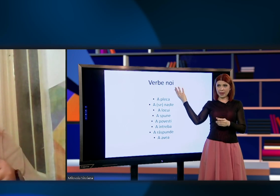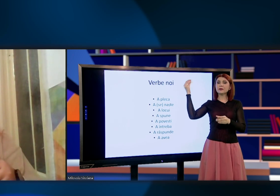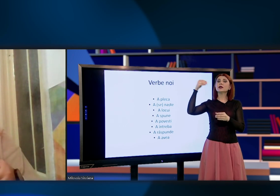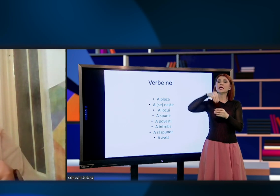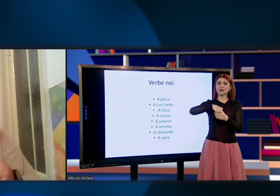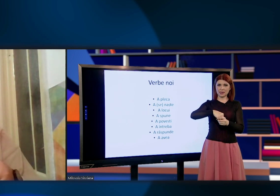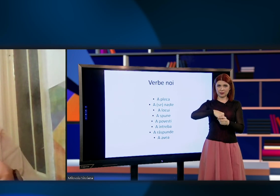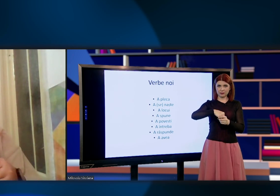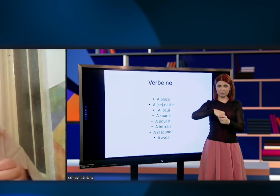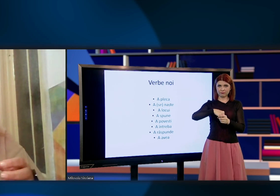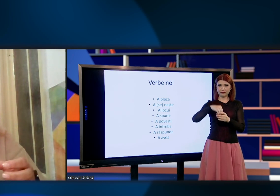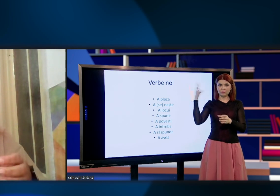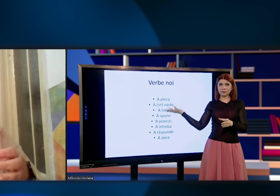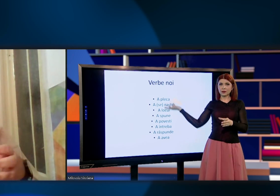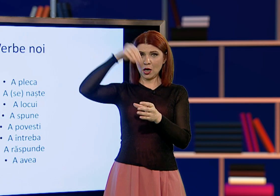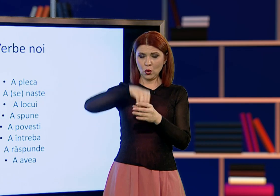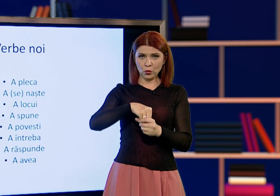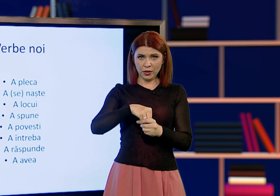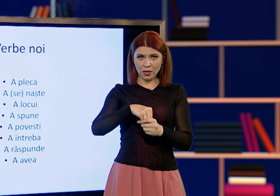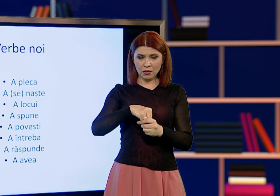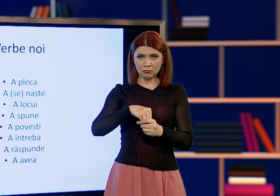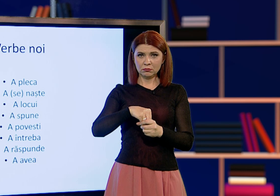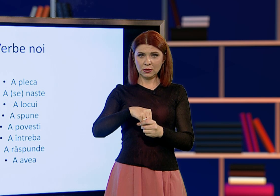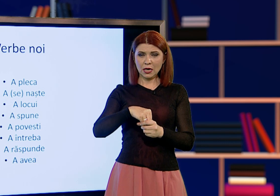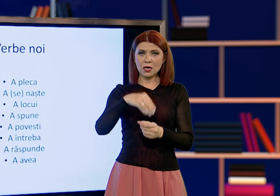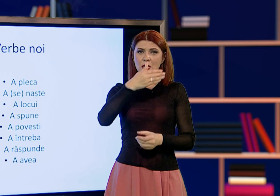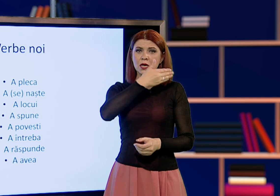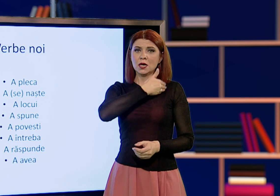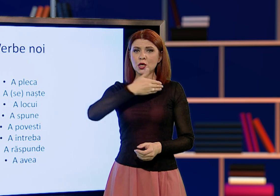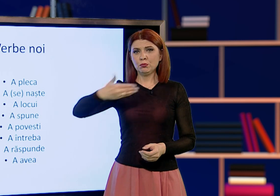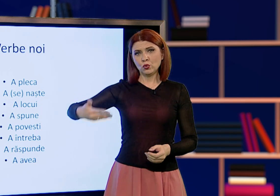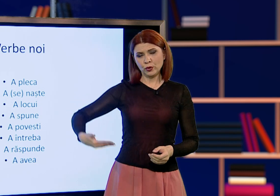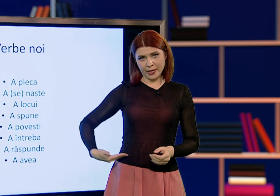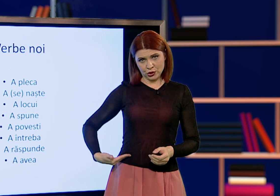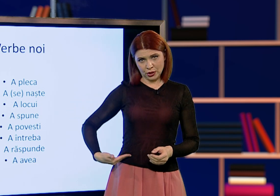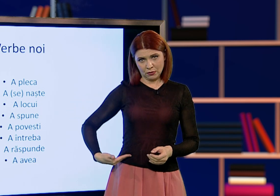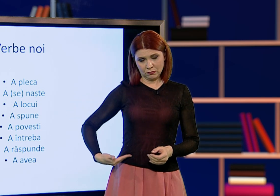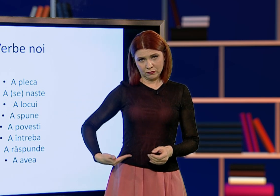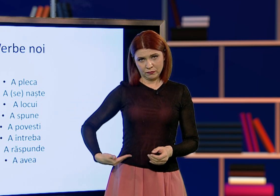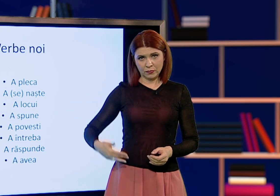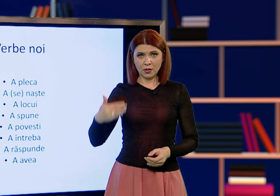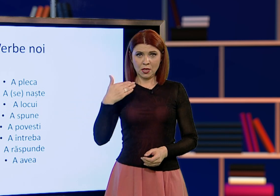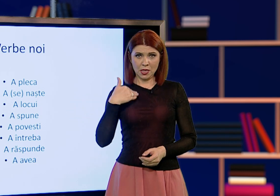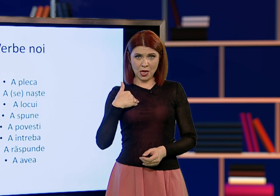exact a locui da în București Eu